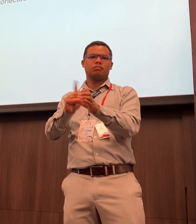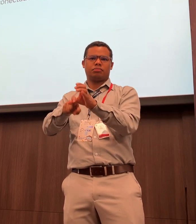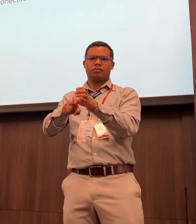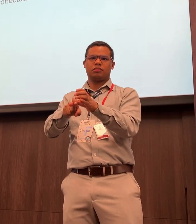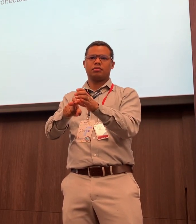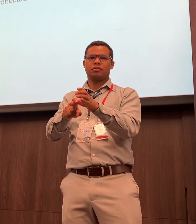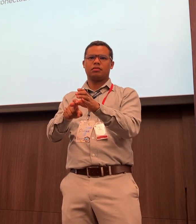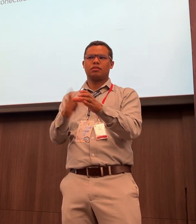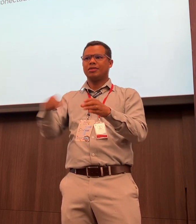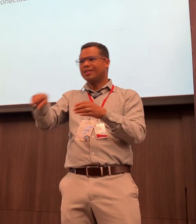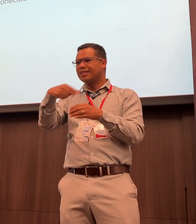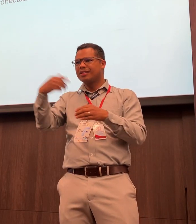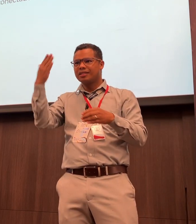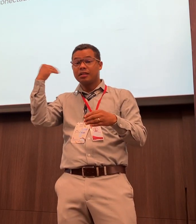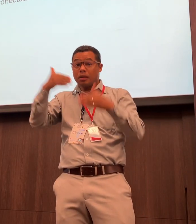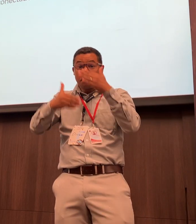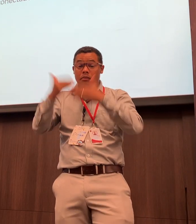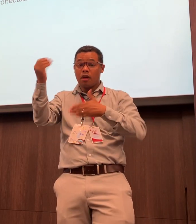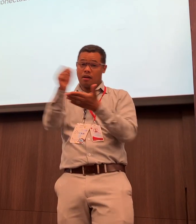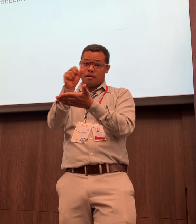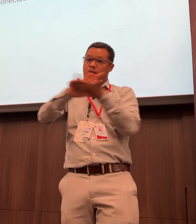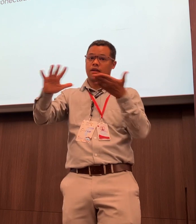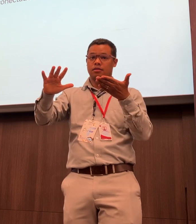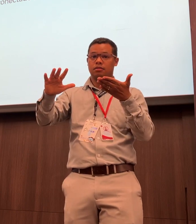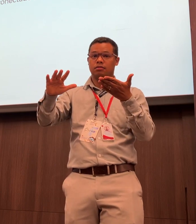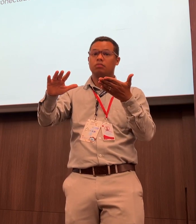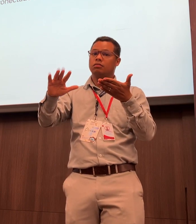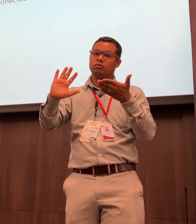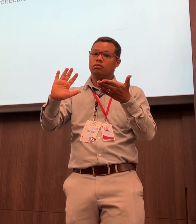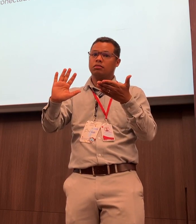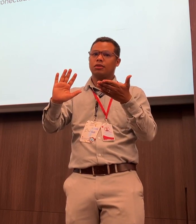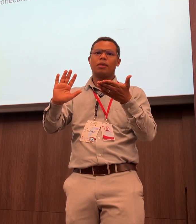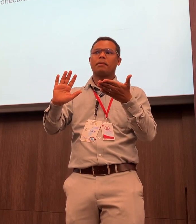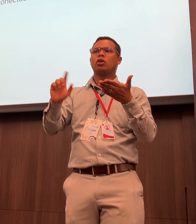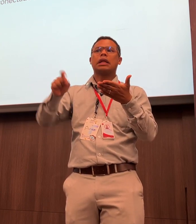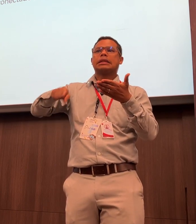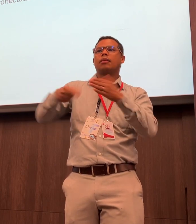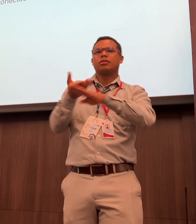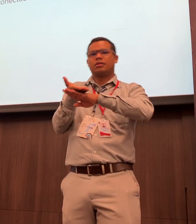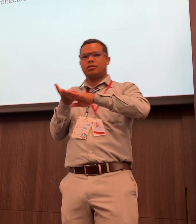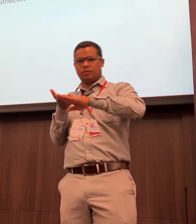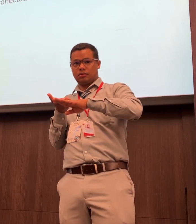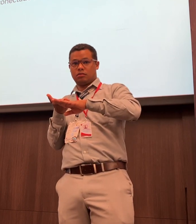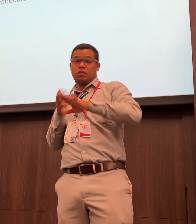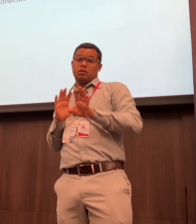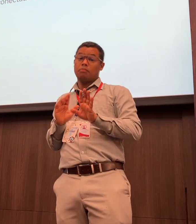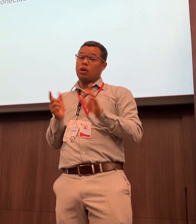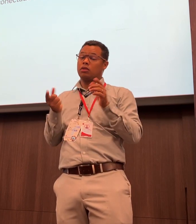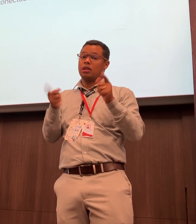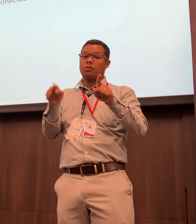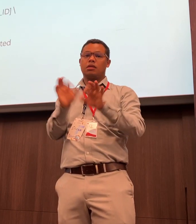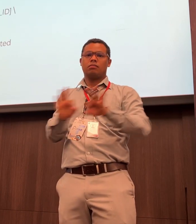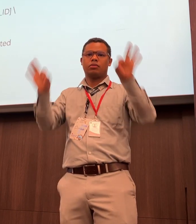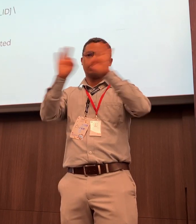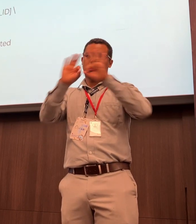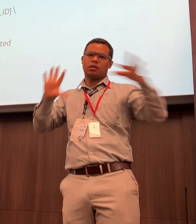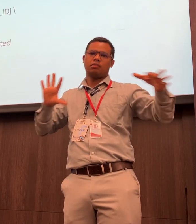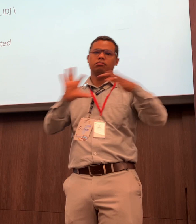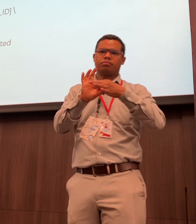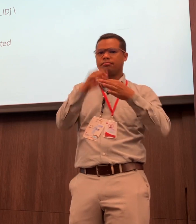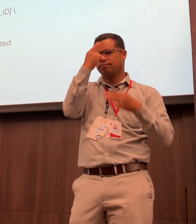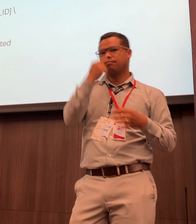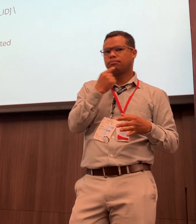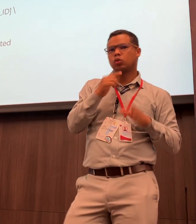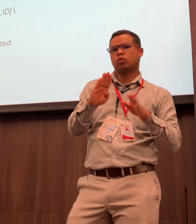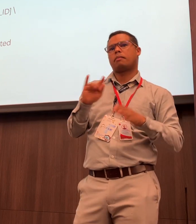como les decía al principio, no nos cobra porque no vamos a tener ninguna demanda, sí tenemos que tener el billing account conectado.